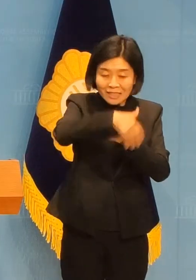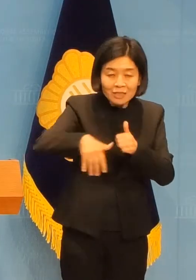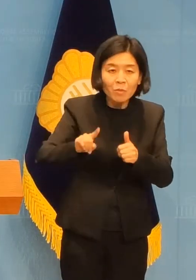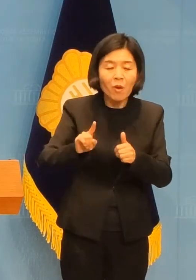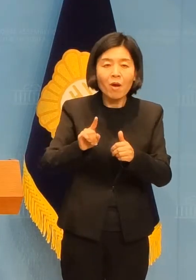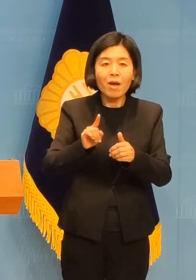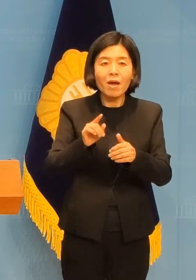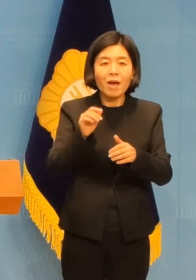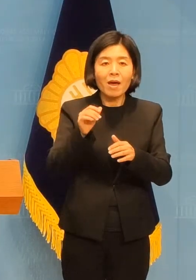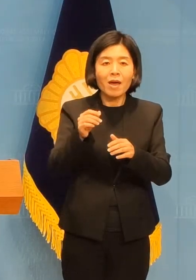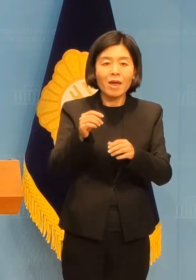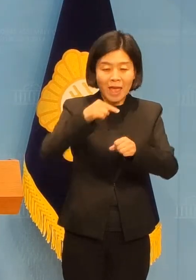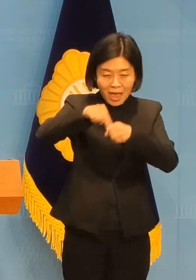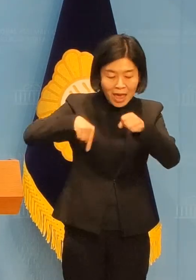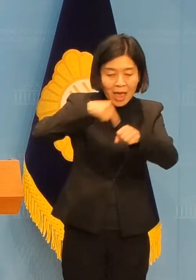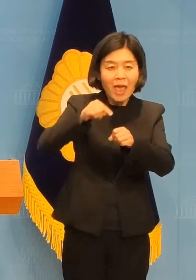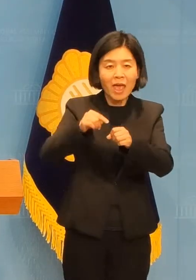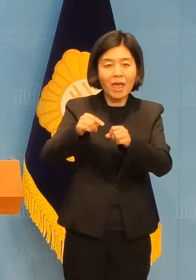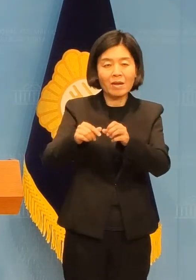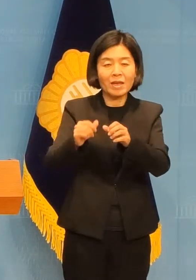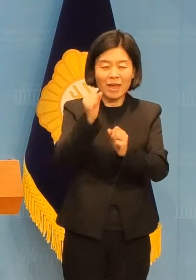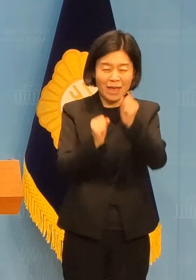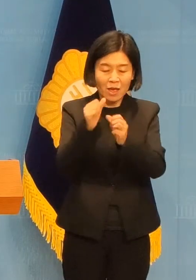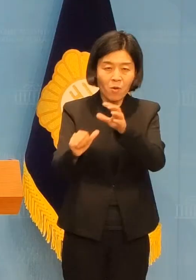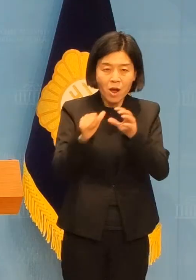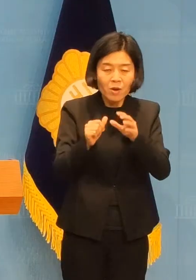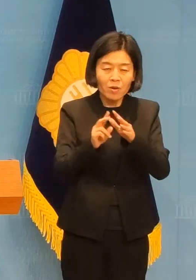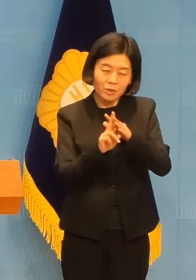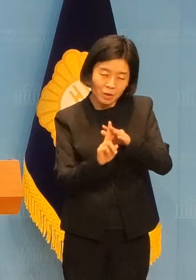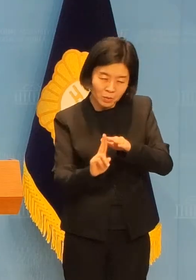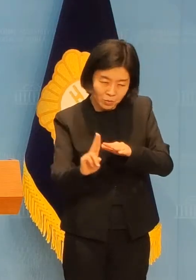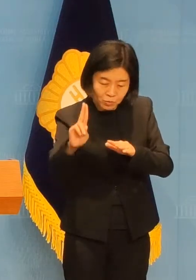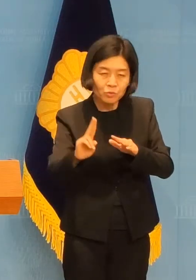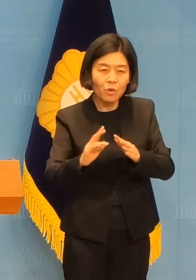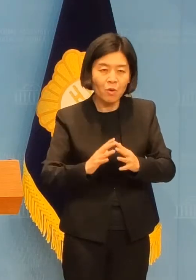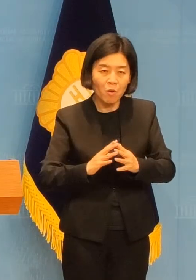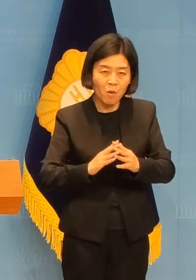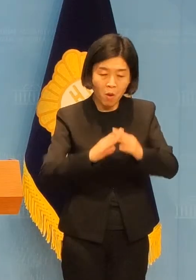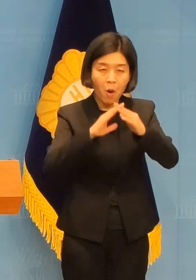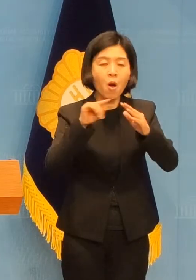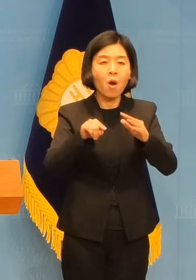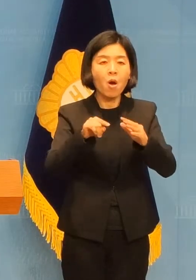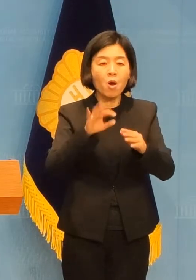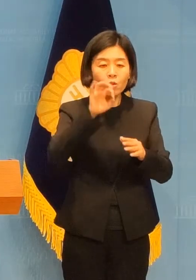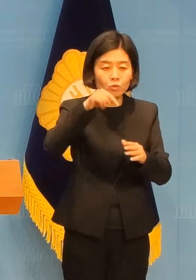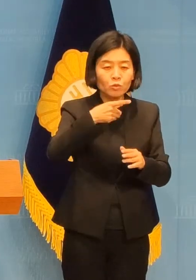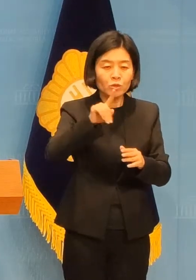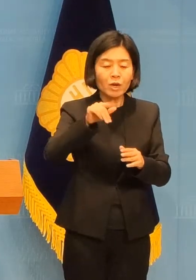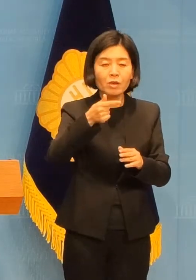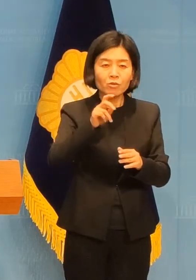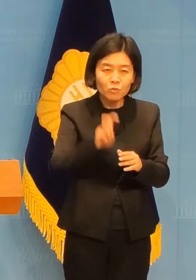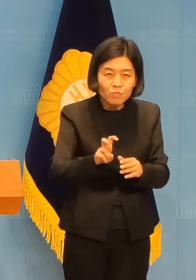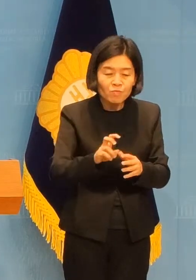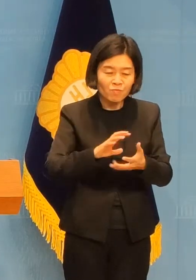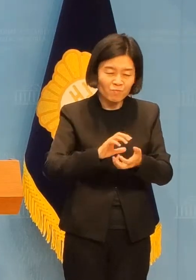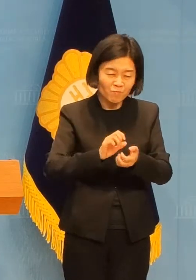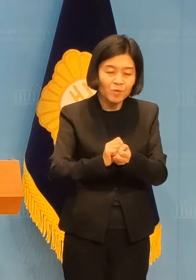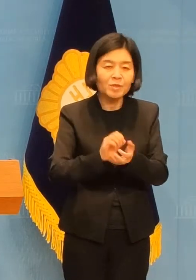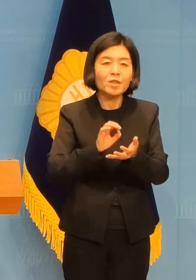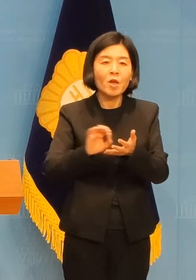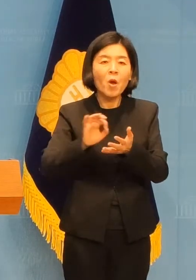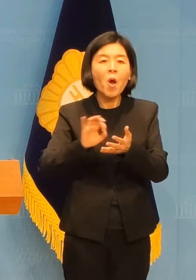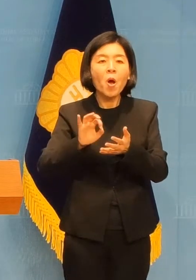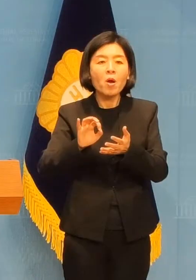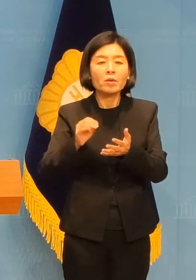추진, 우라늄 농축과 사용 후 핵 연료 재처리 권한 확대, 미